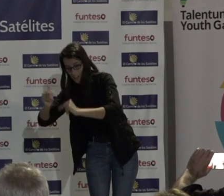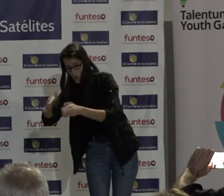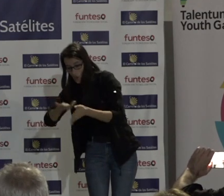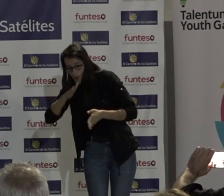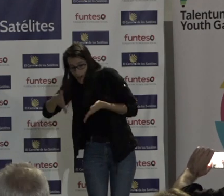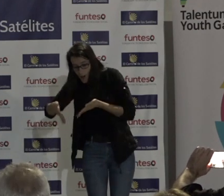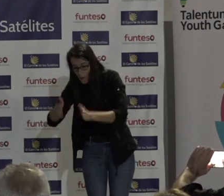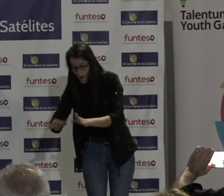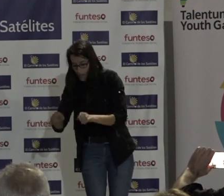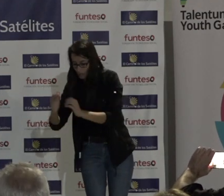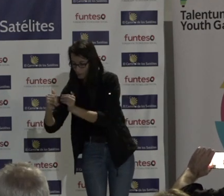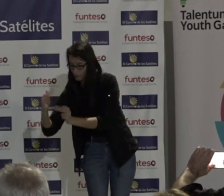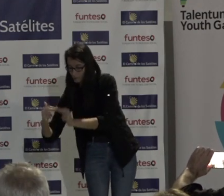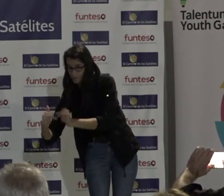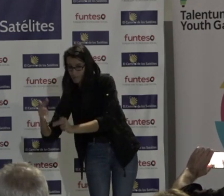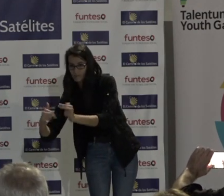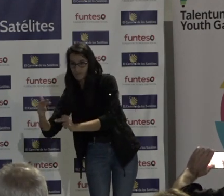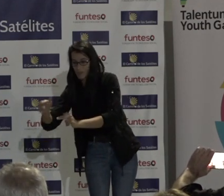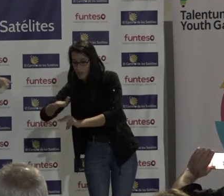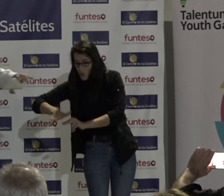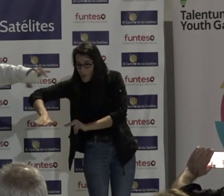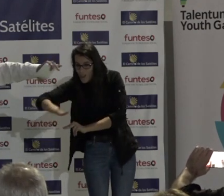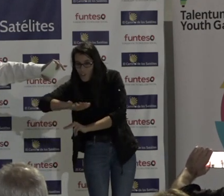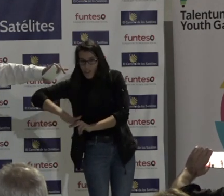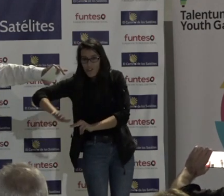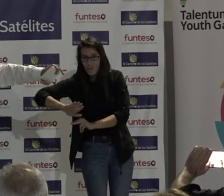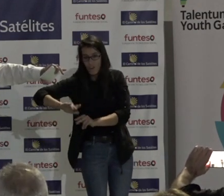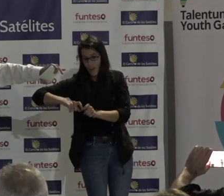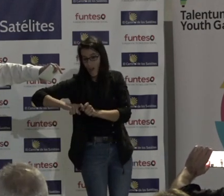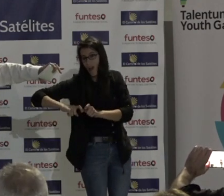Miño, con un magnífico malecón.